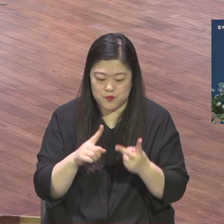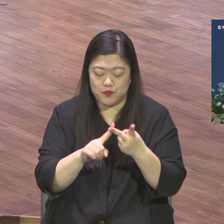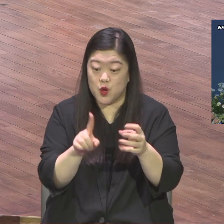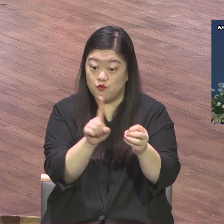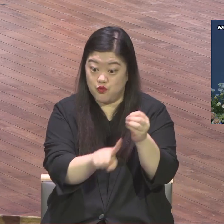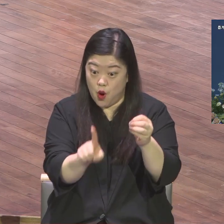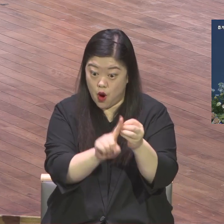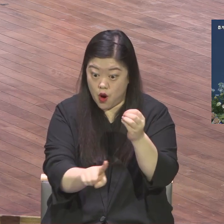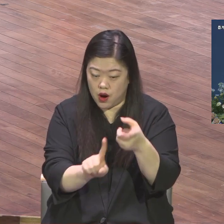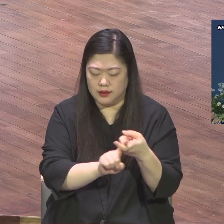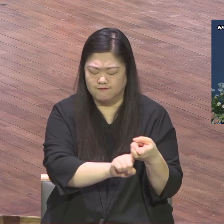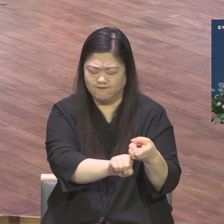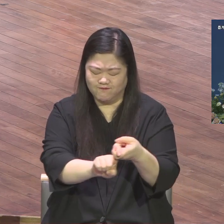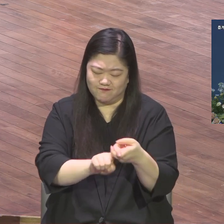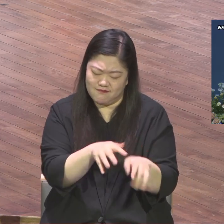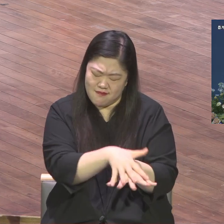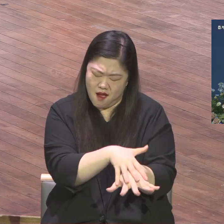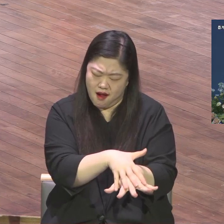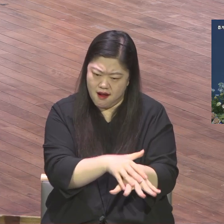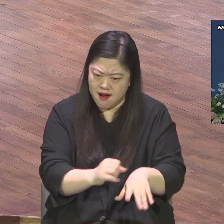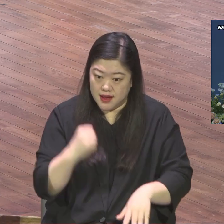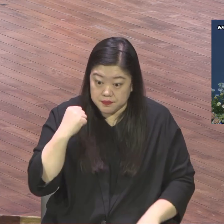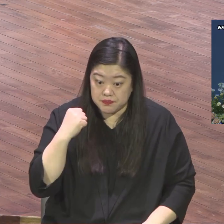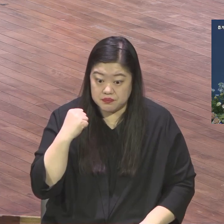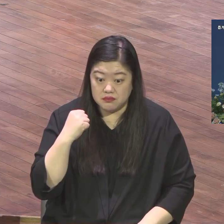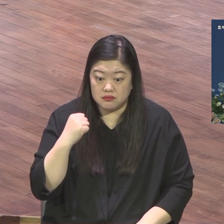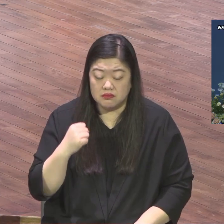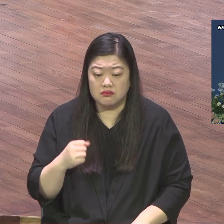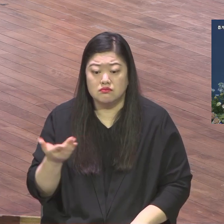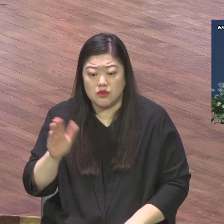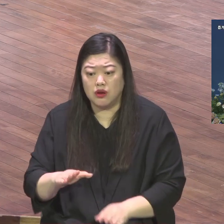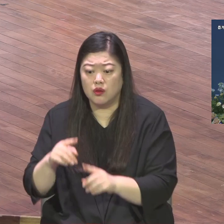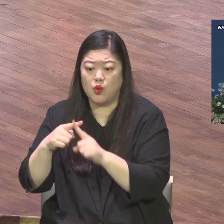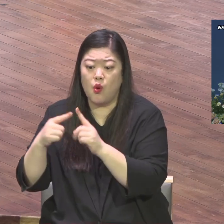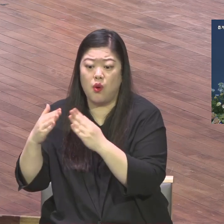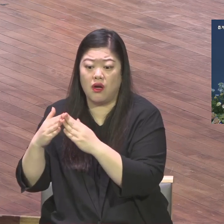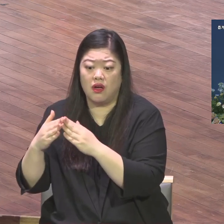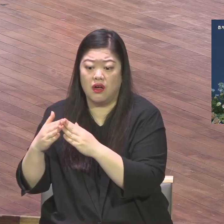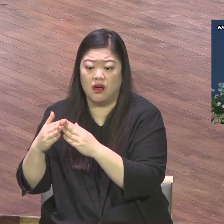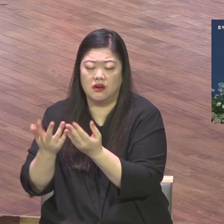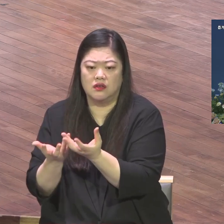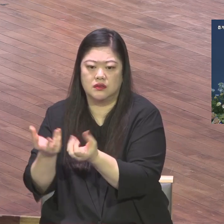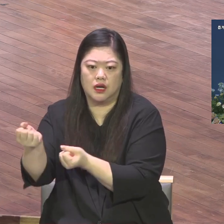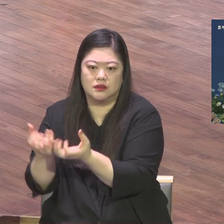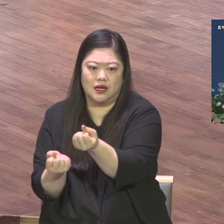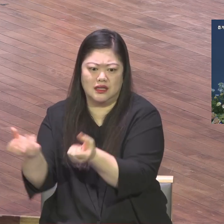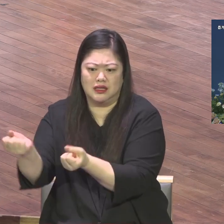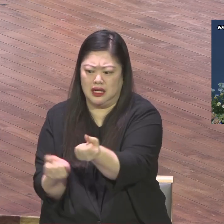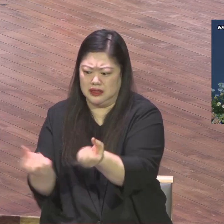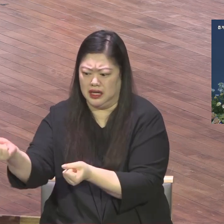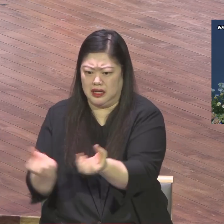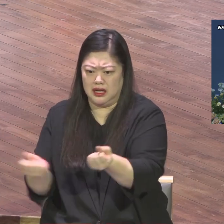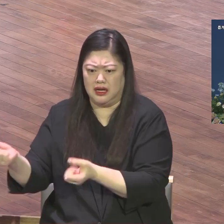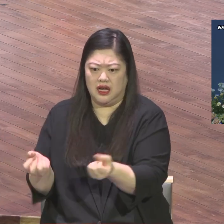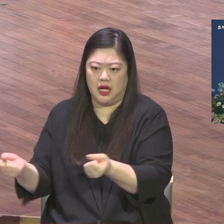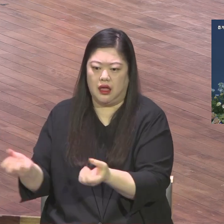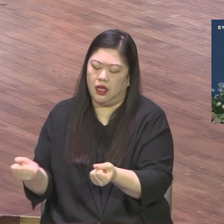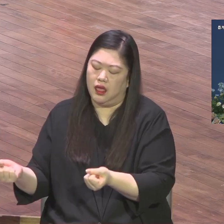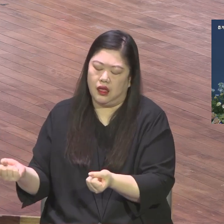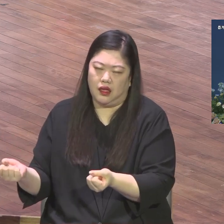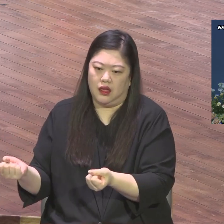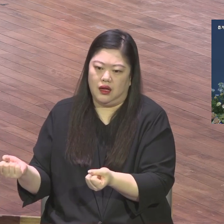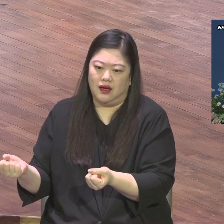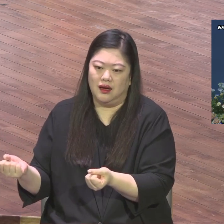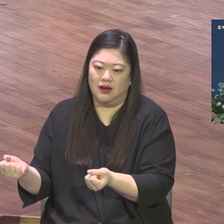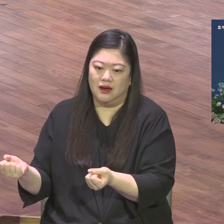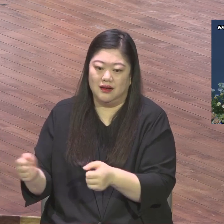크든 적든 상관없이 교회만 박살을 내요. 그리고 교회 다니는 가정 개박살을 내버려요. 그래서